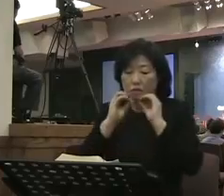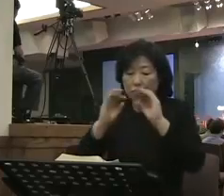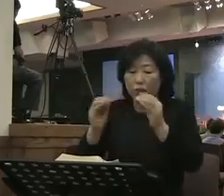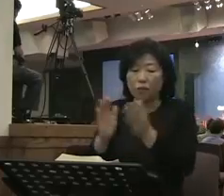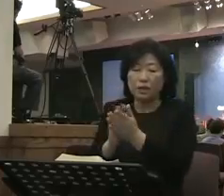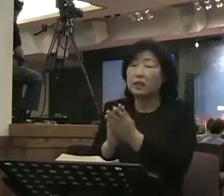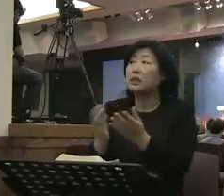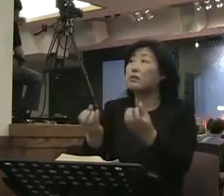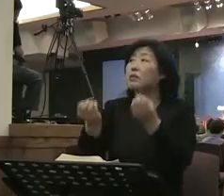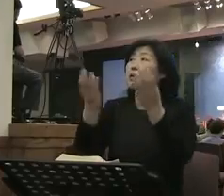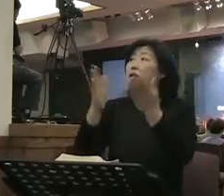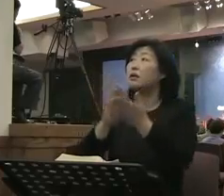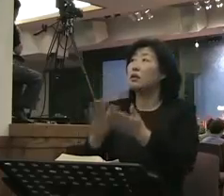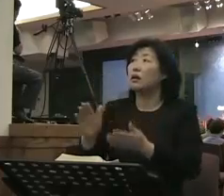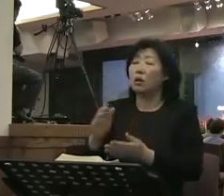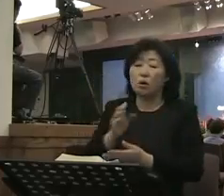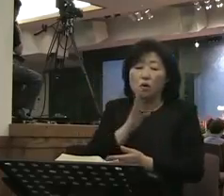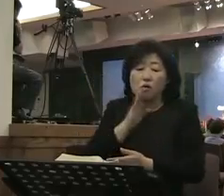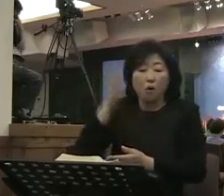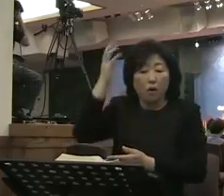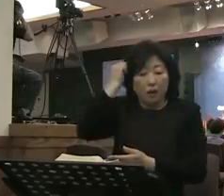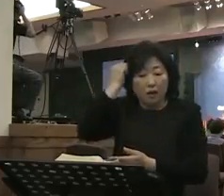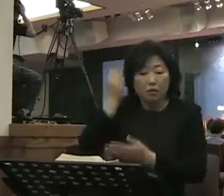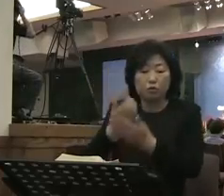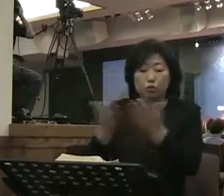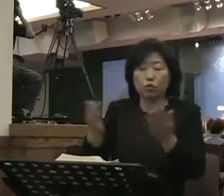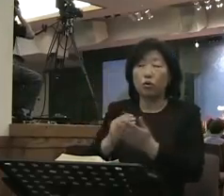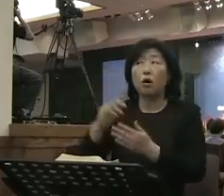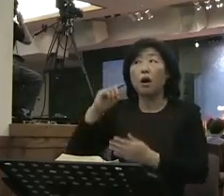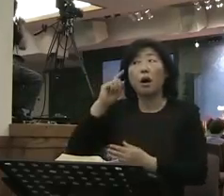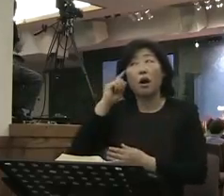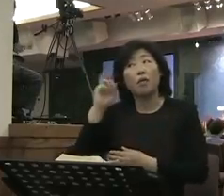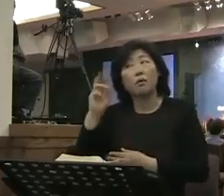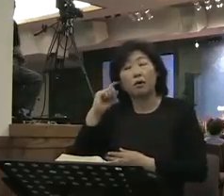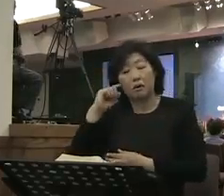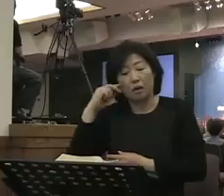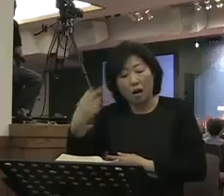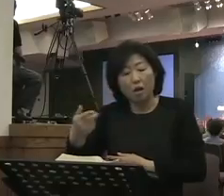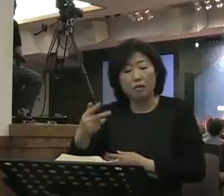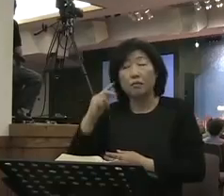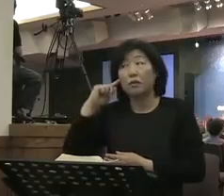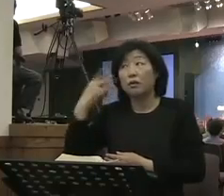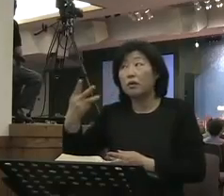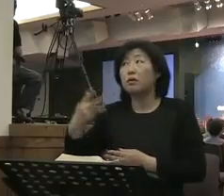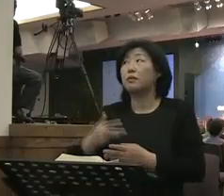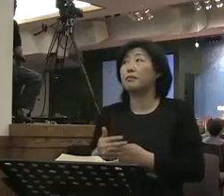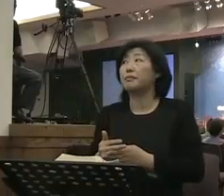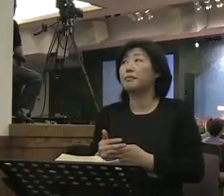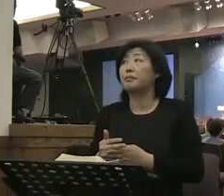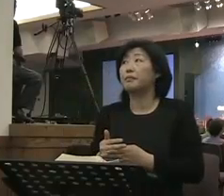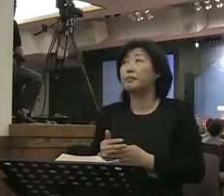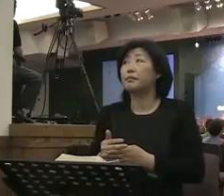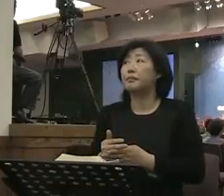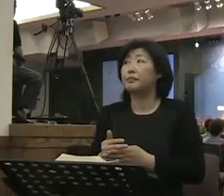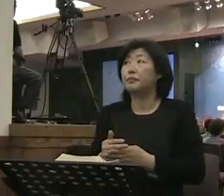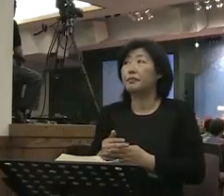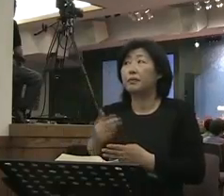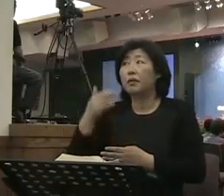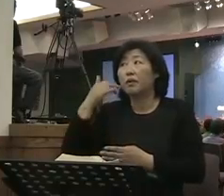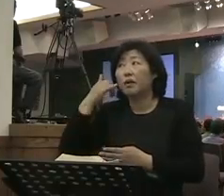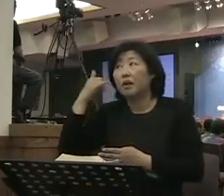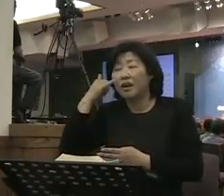잔치입니다. 여러분 꼭 기억해 주시고 아마 다음 주에도 한두 번 더 전화가 갈 것 같은데